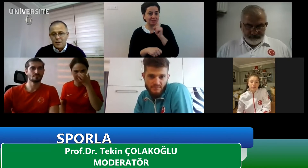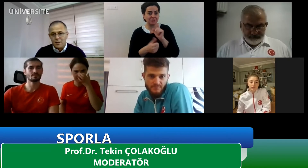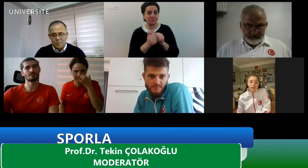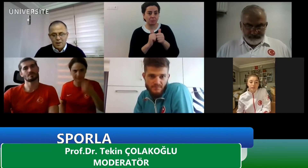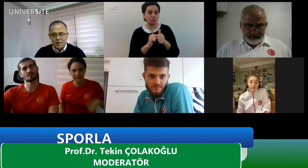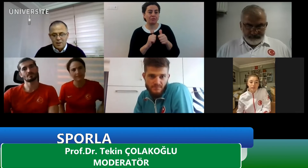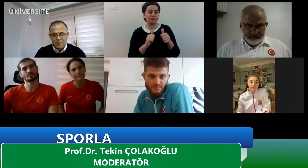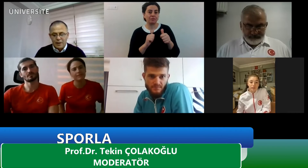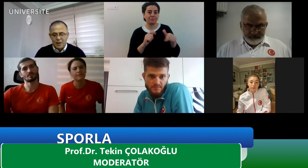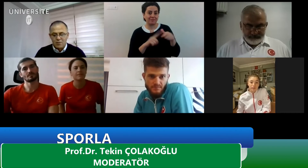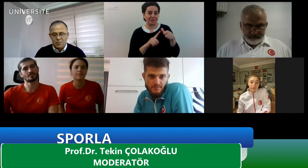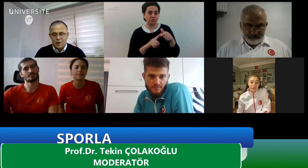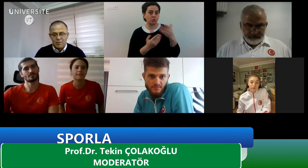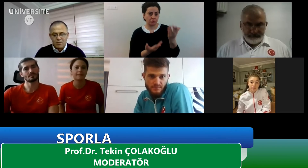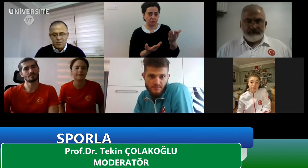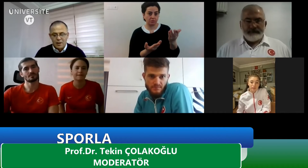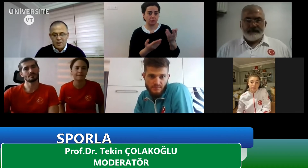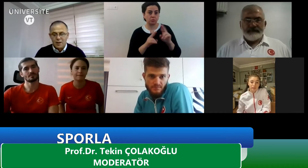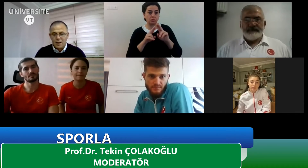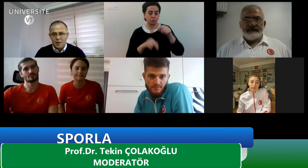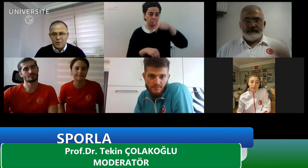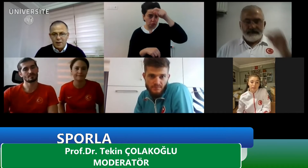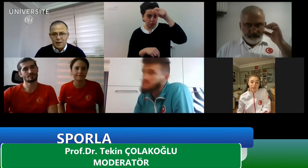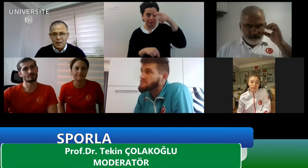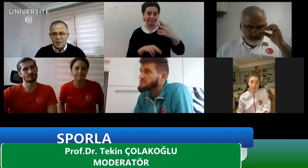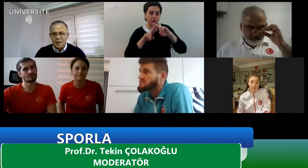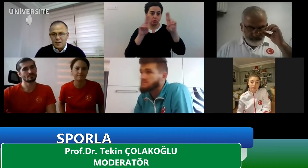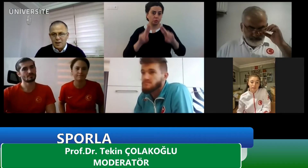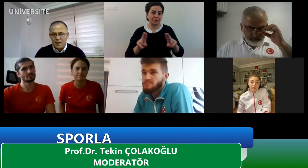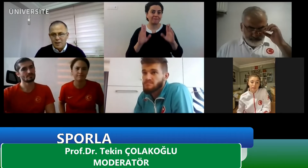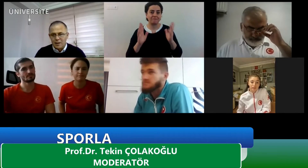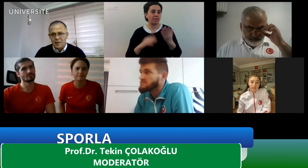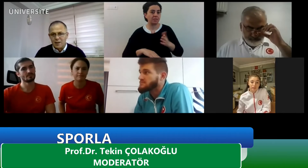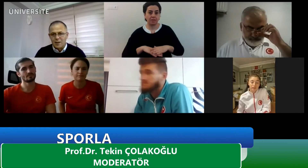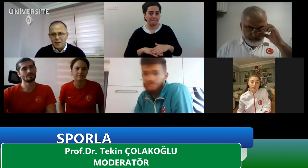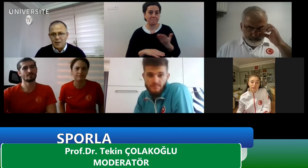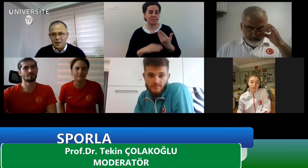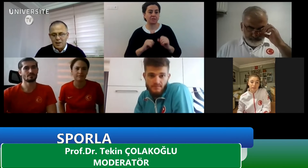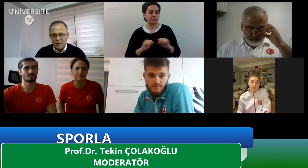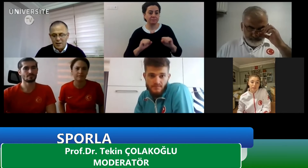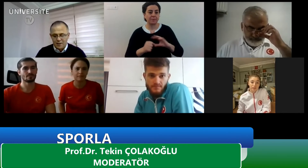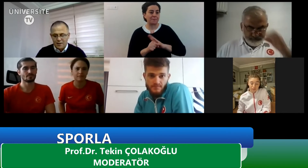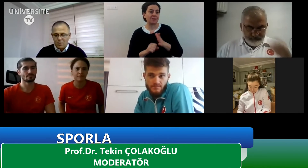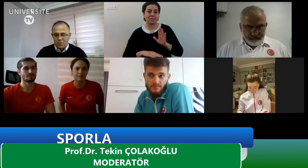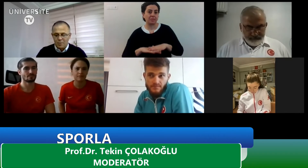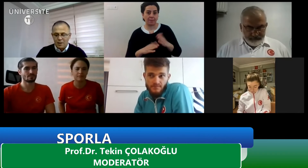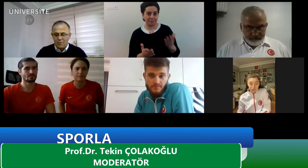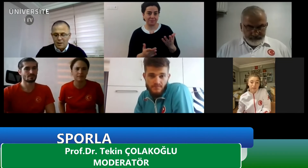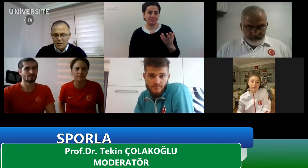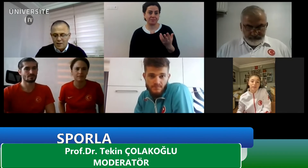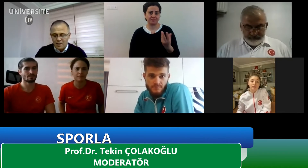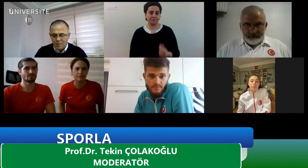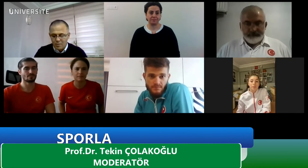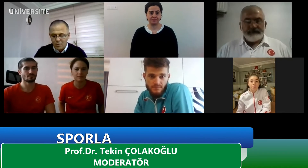spor branşlarını ve federasyon, ulusal ve uluslararası faaliyetlerinizi etkiledi mi? Etkilediyse nasıl etkiledi? O konuda